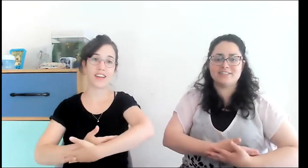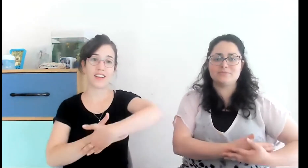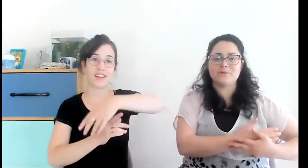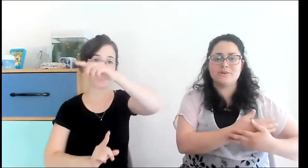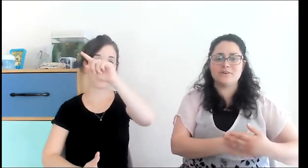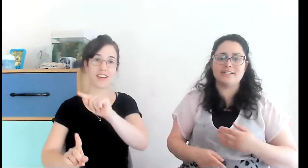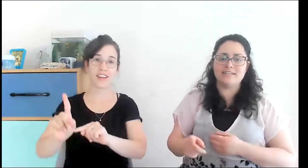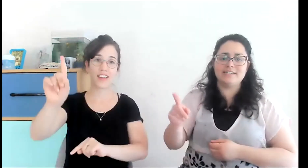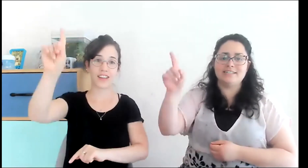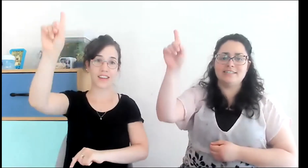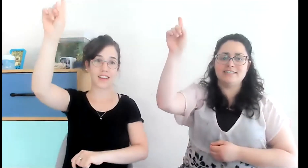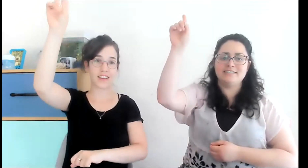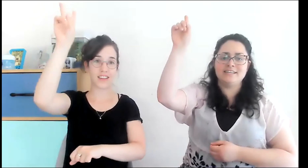התינוקת שמור אלי